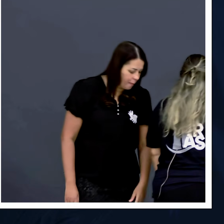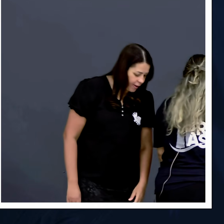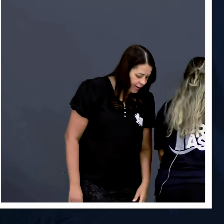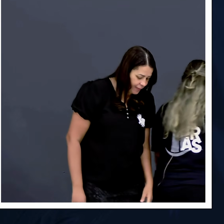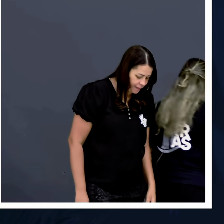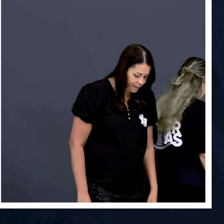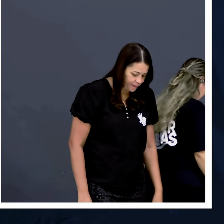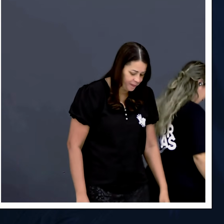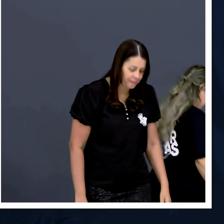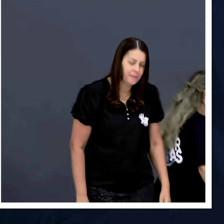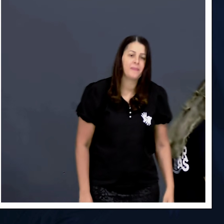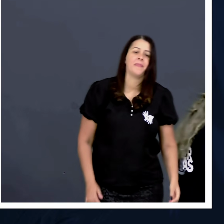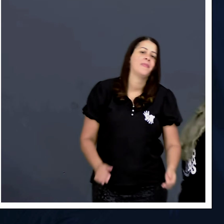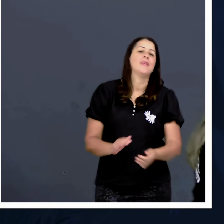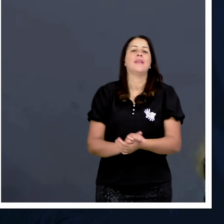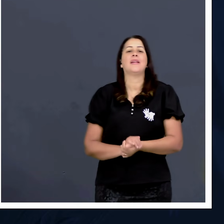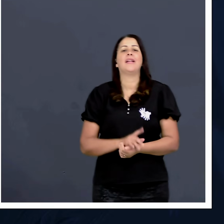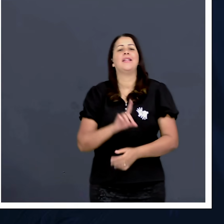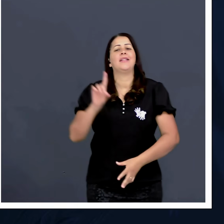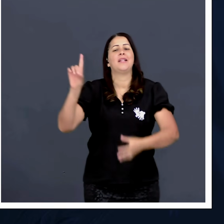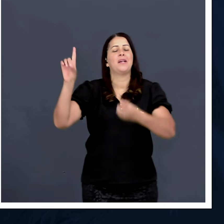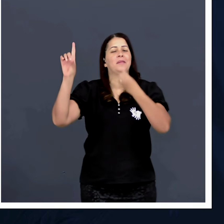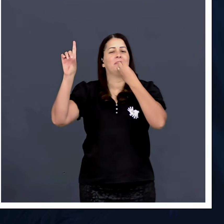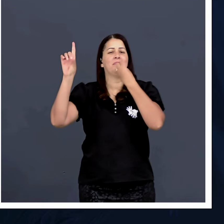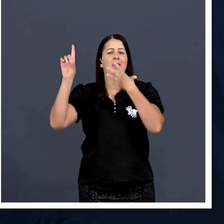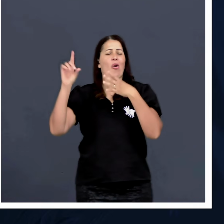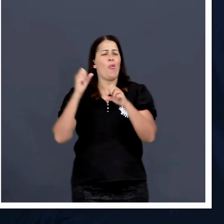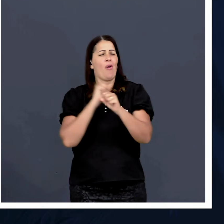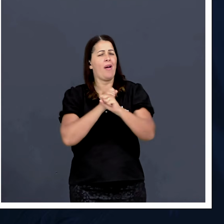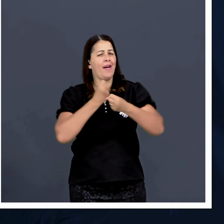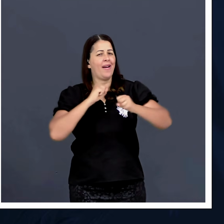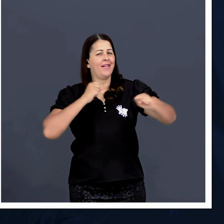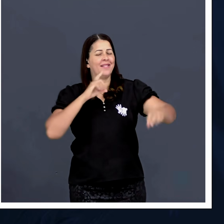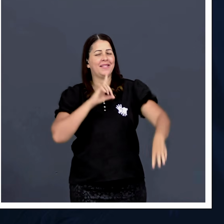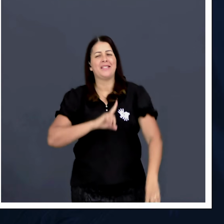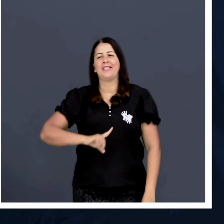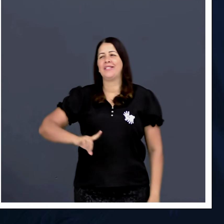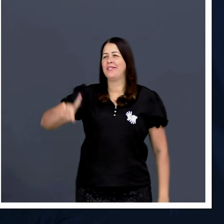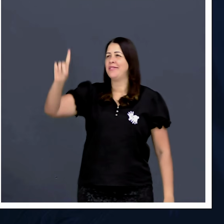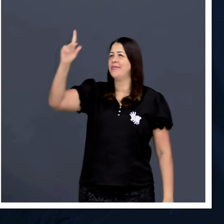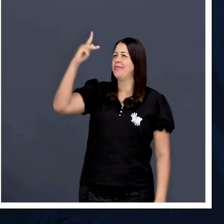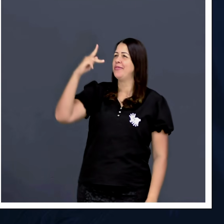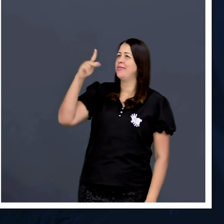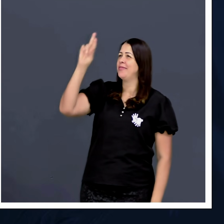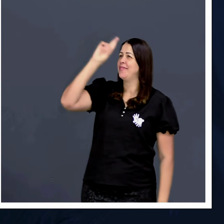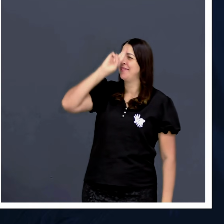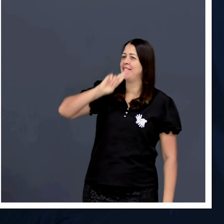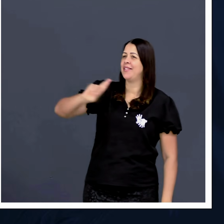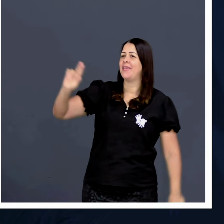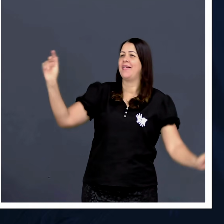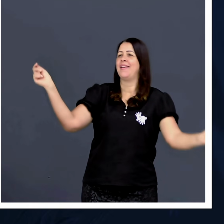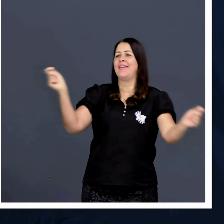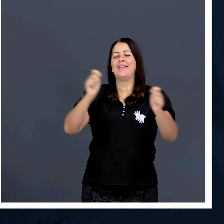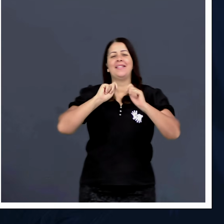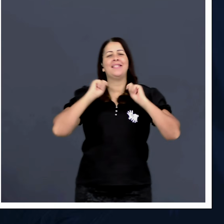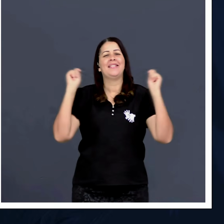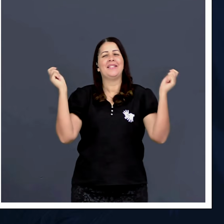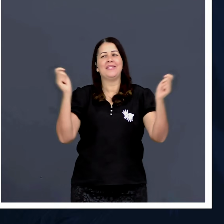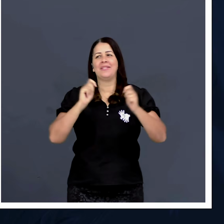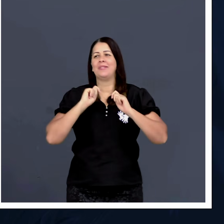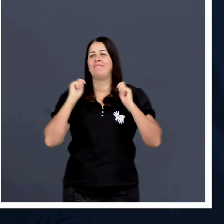lindo, poderoso, formoso. Grande és tu, Senhor. Aleluia,